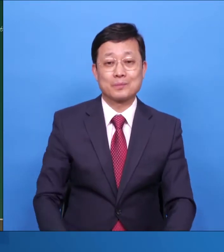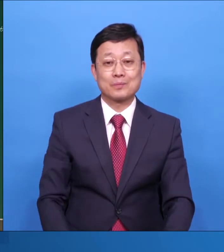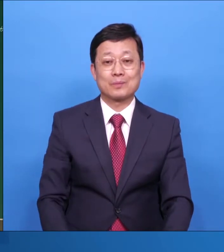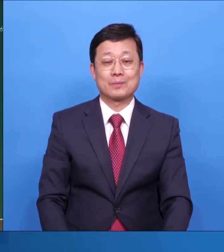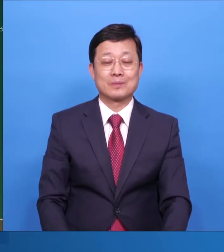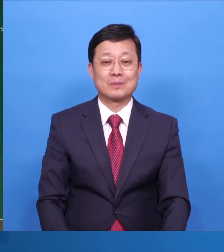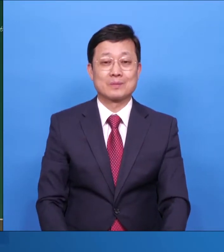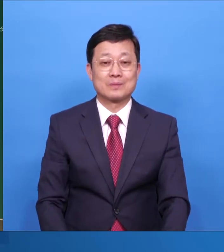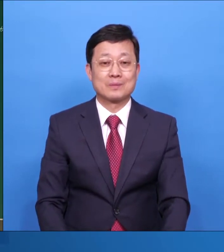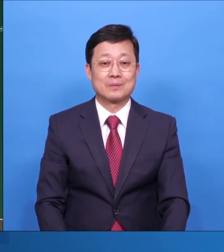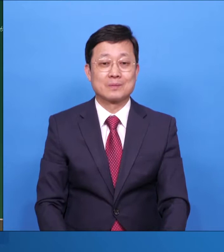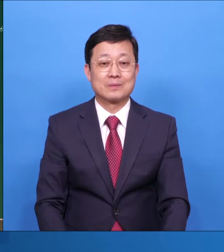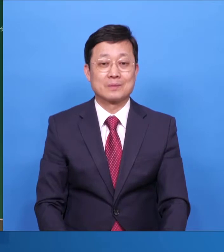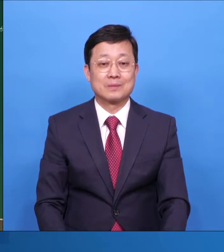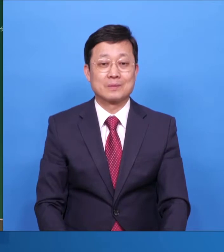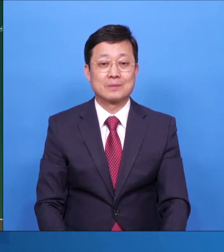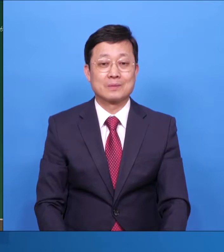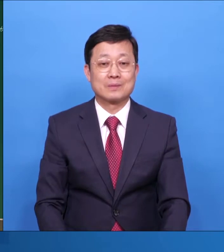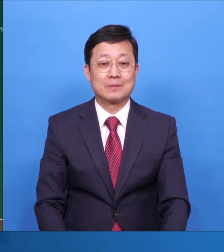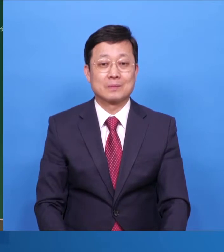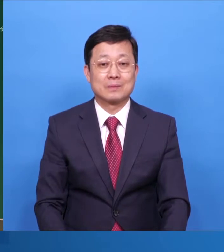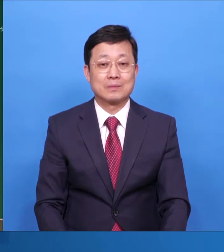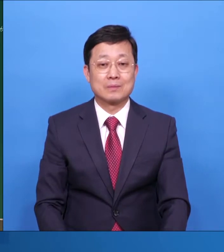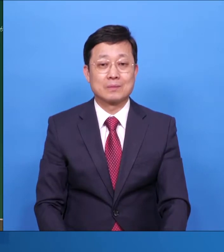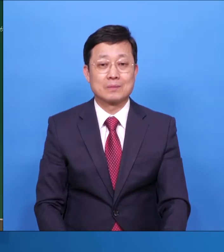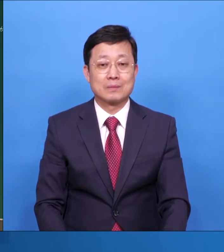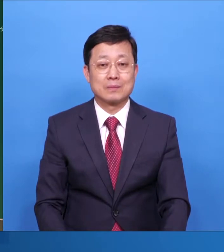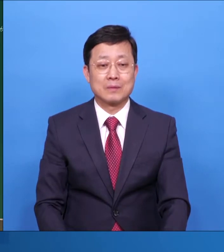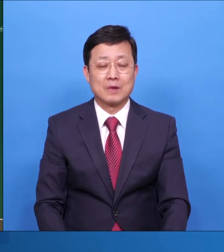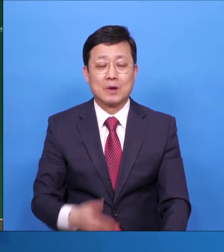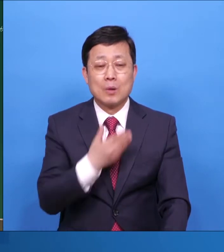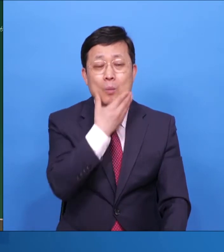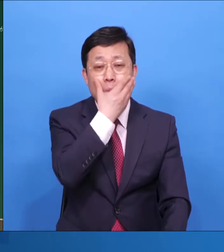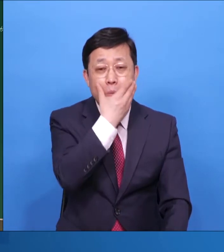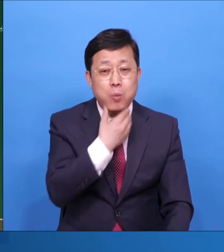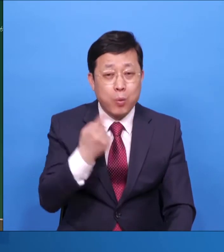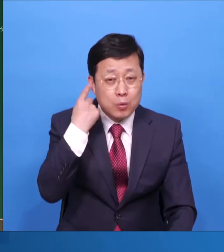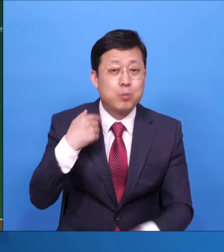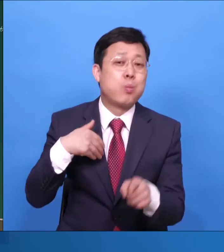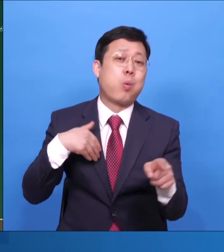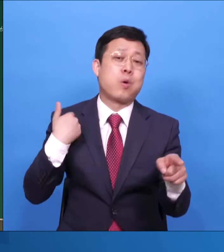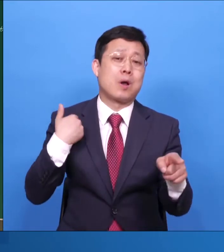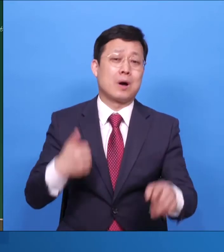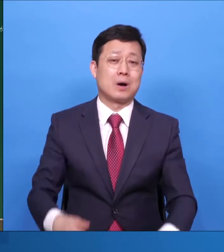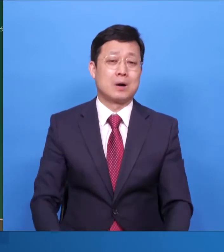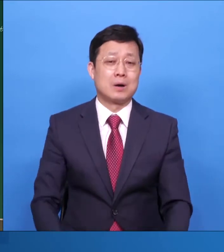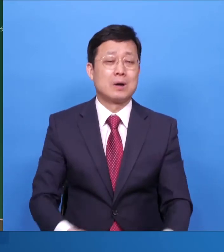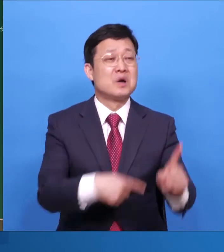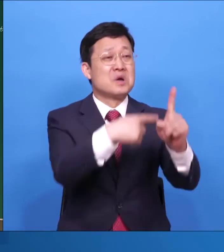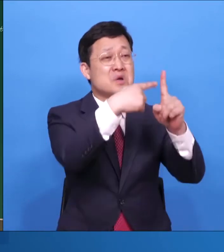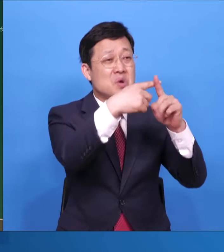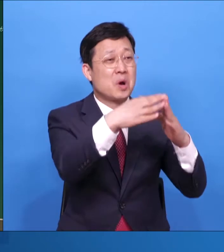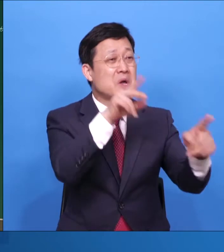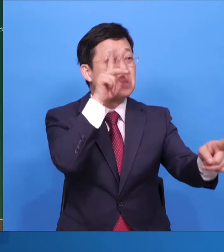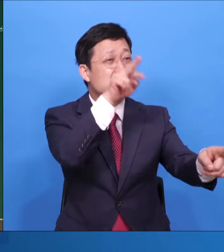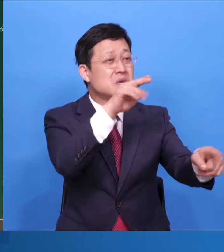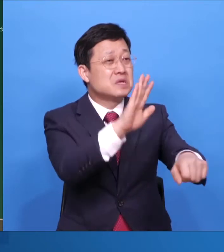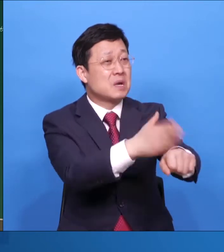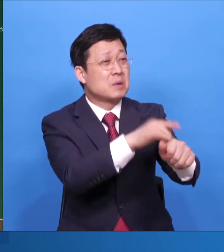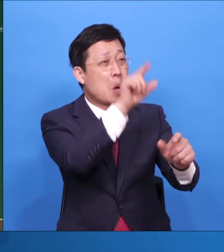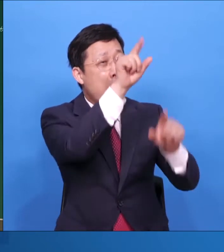van. 옳은 복음도 모르면서. Sin ni siquiera conocer el evangelio correcto. 기독교가 틀리게 한